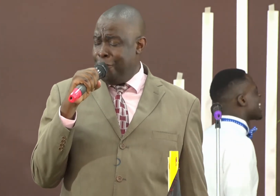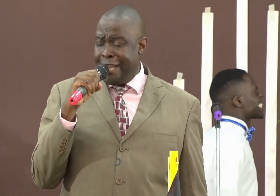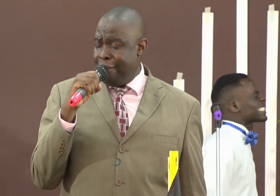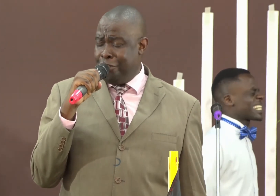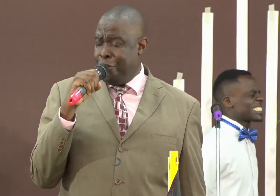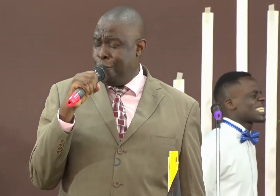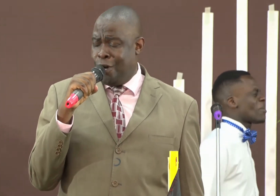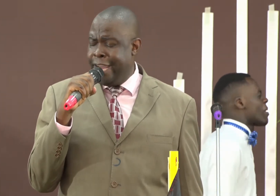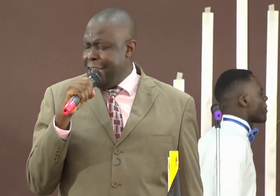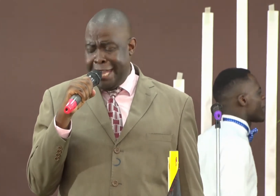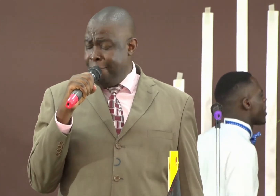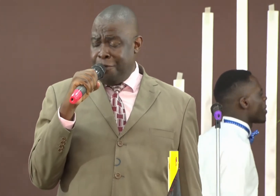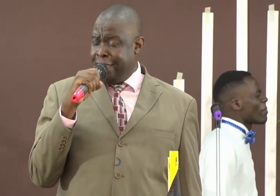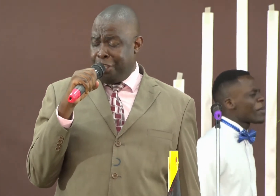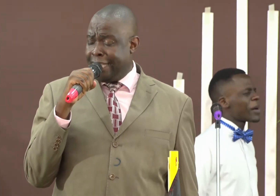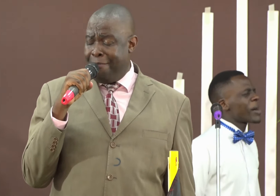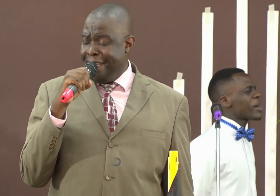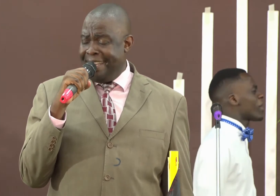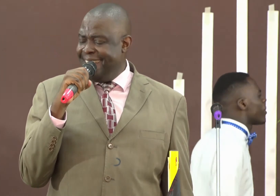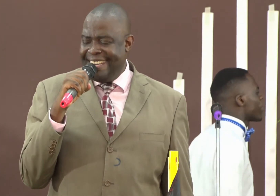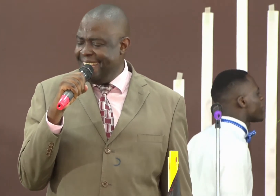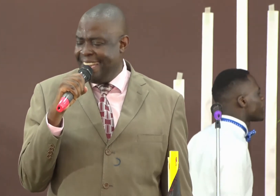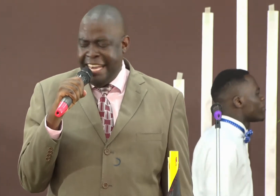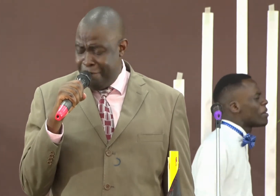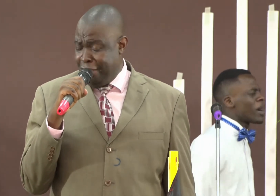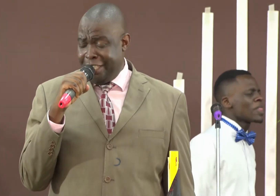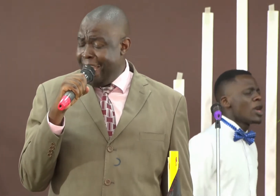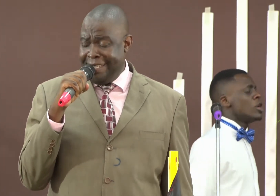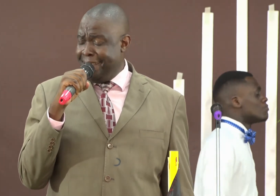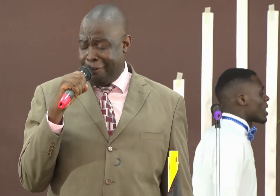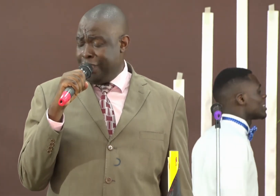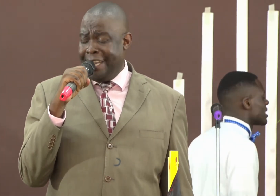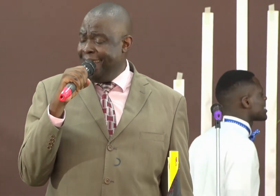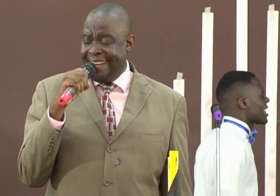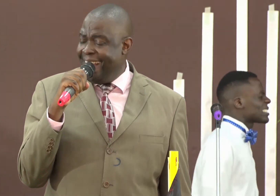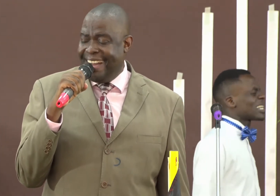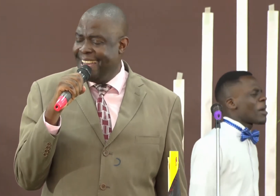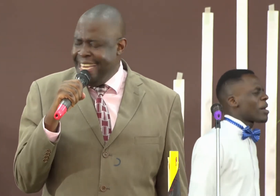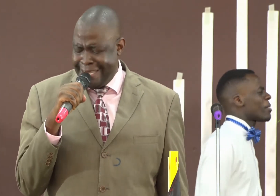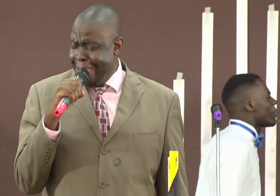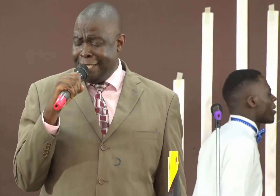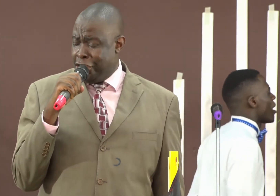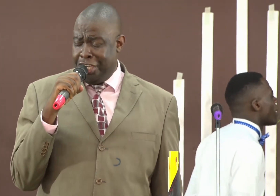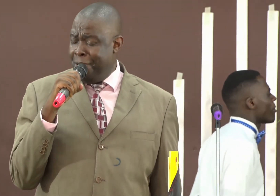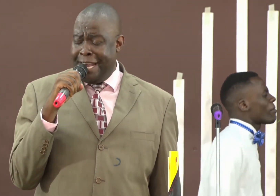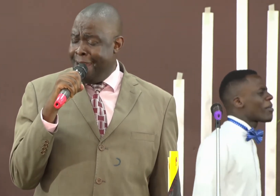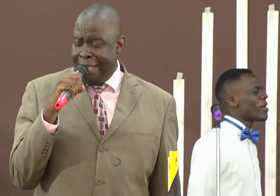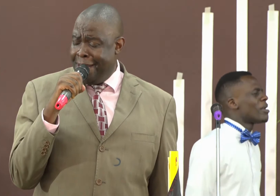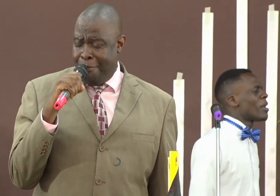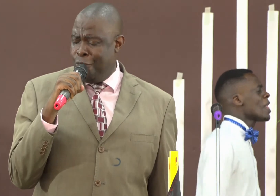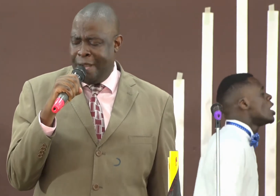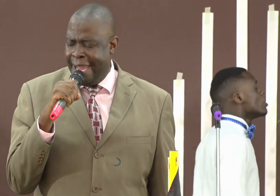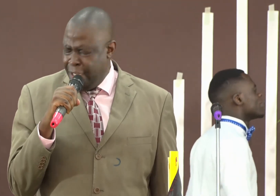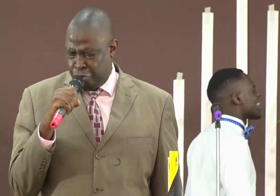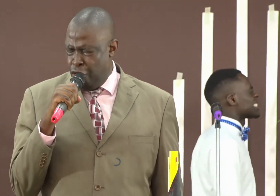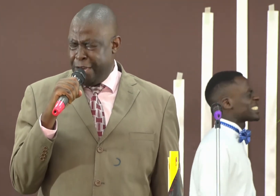Tubiteka mungalozo Ebyo vietu tamanye Vietu taenza kutegera Ngeri chuje